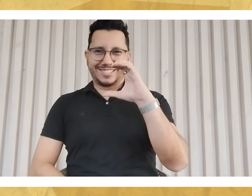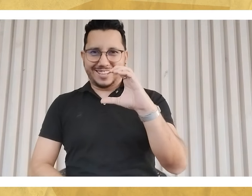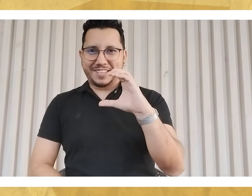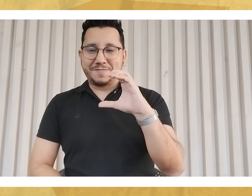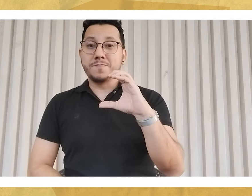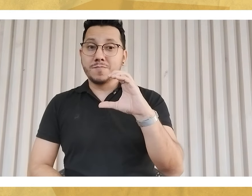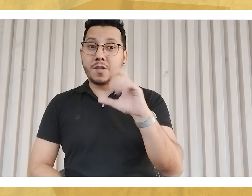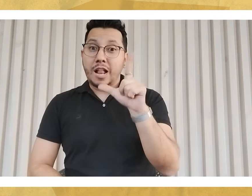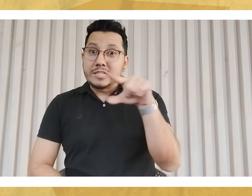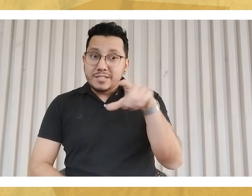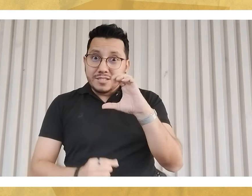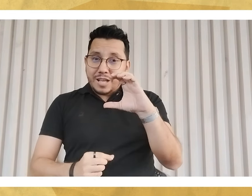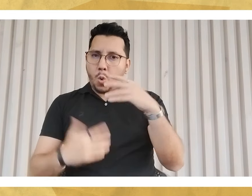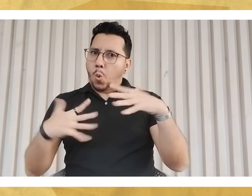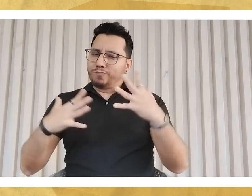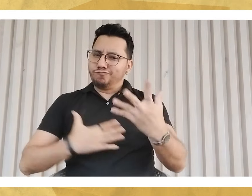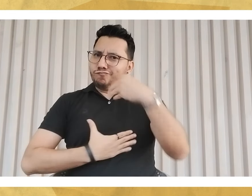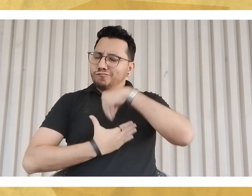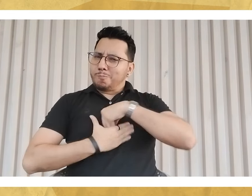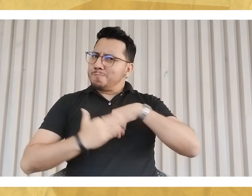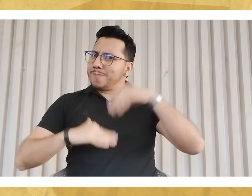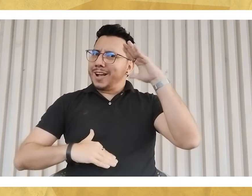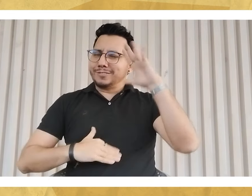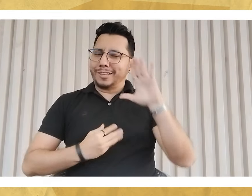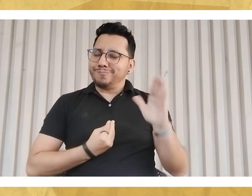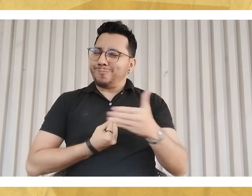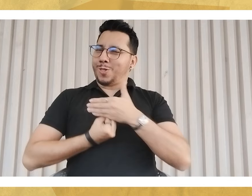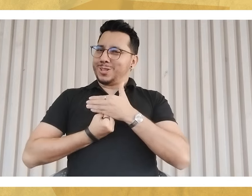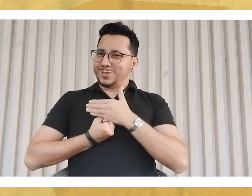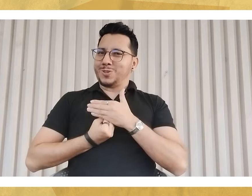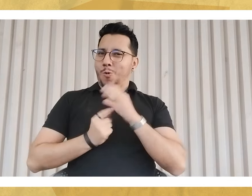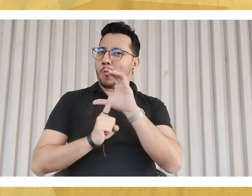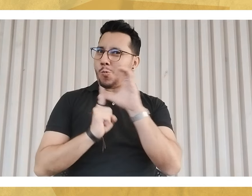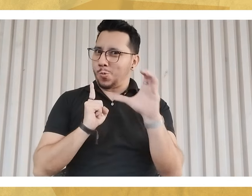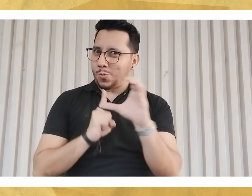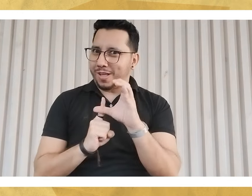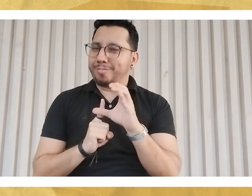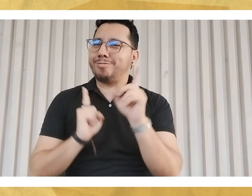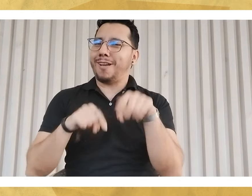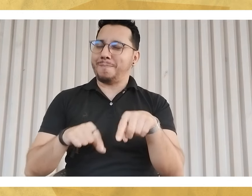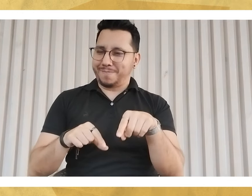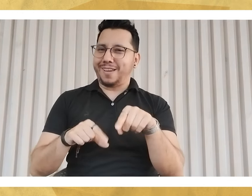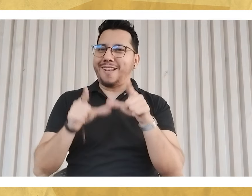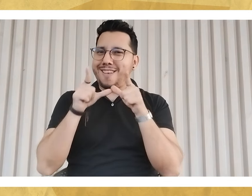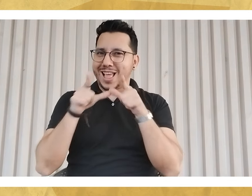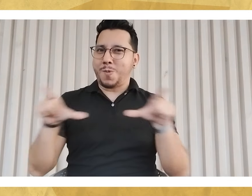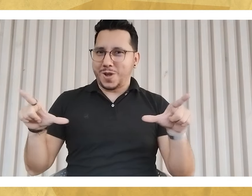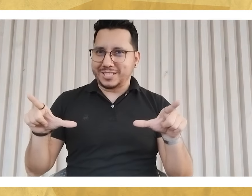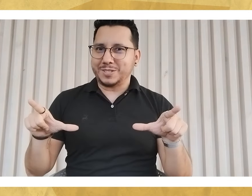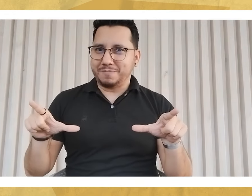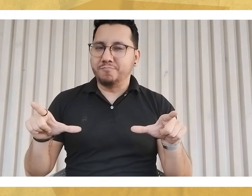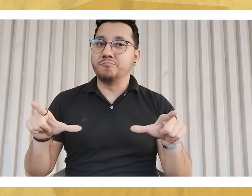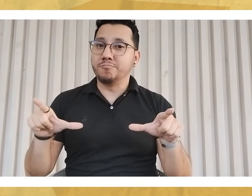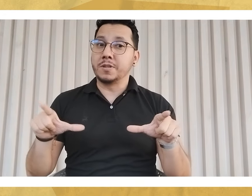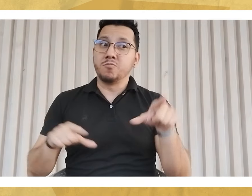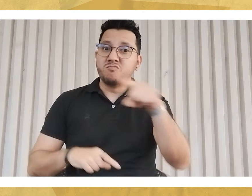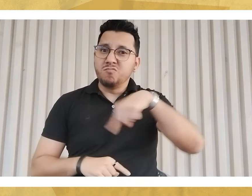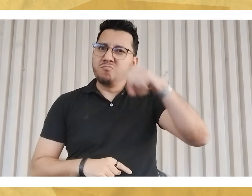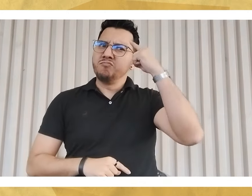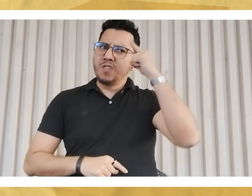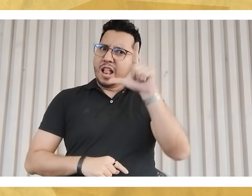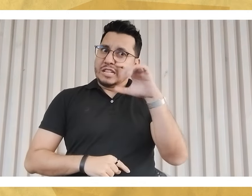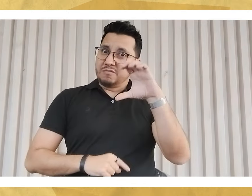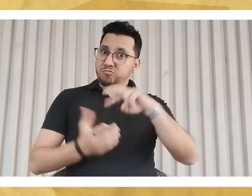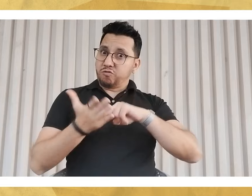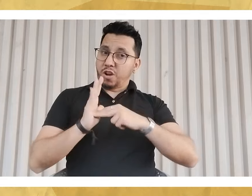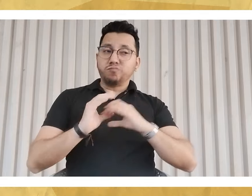colombiana la lengua de señas colombiana conlleva cultura y todas las características lingüísticas no se puede pensar que la lengua de señas